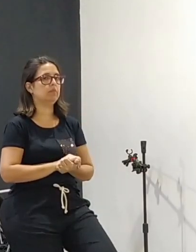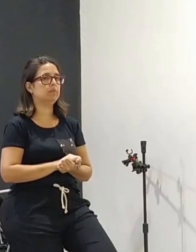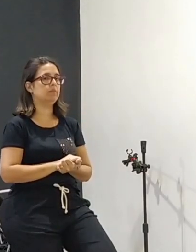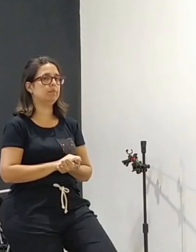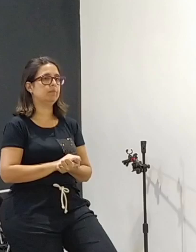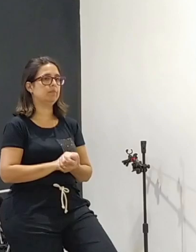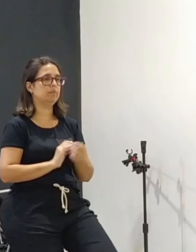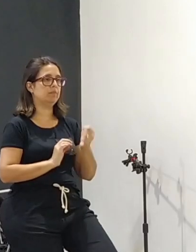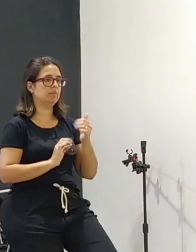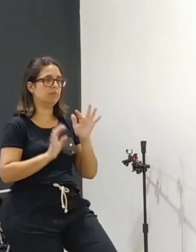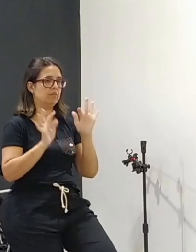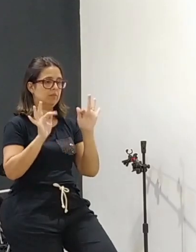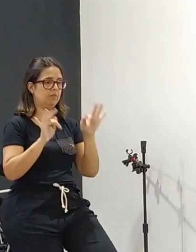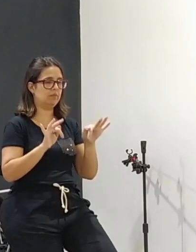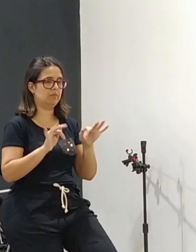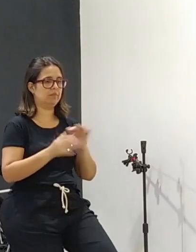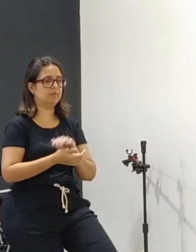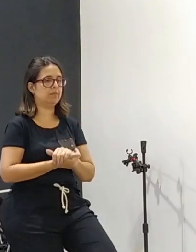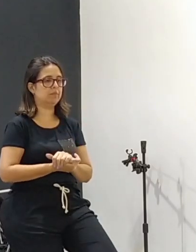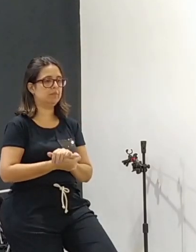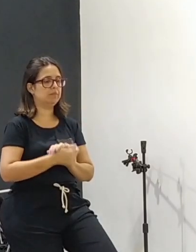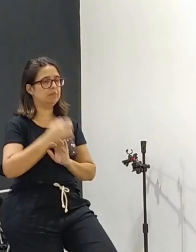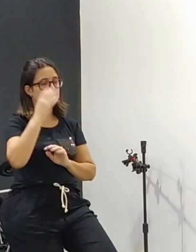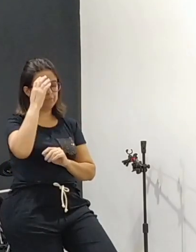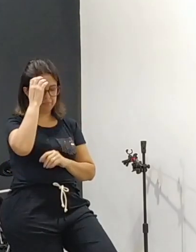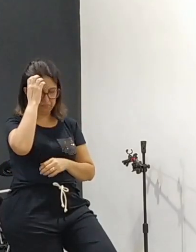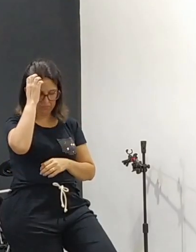Já caminhando para o final.